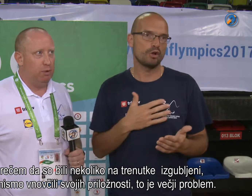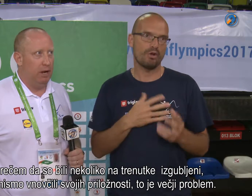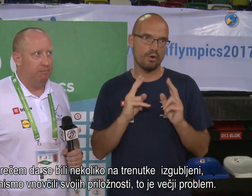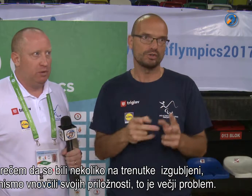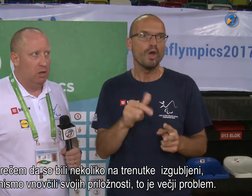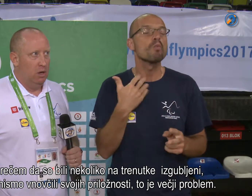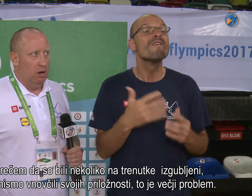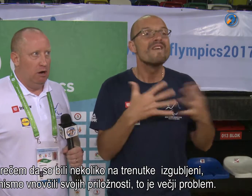problem.